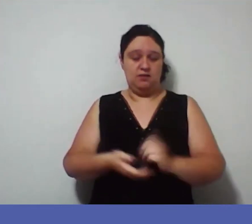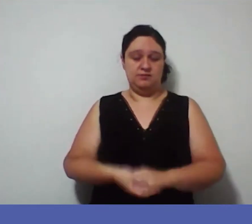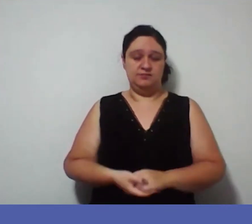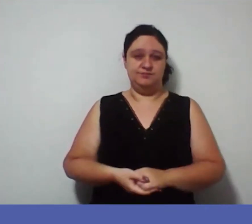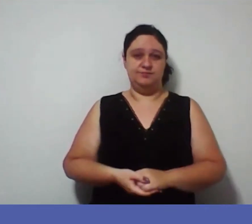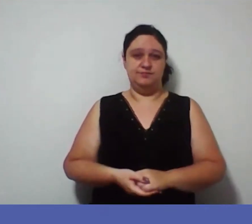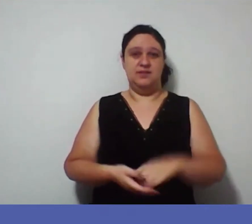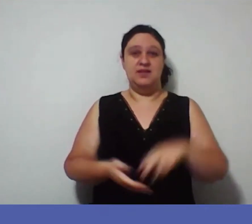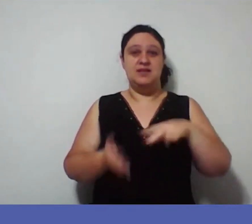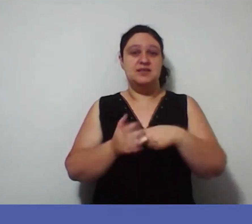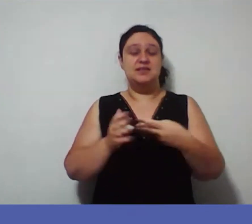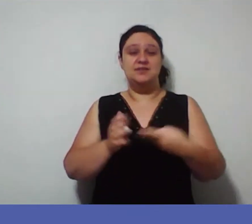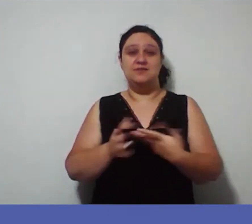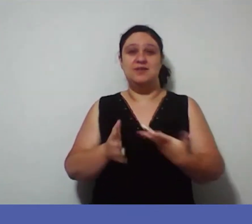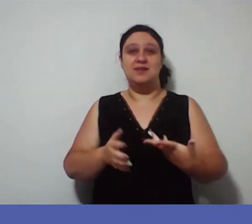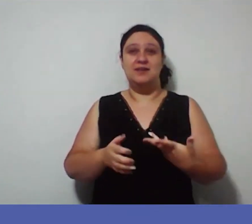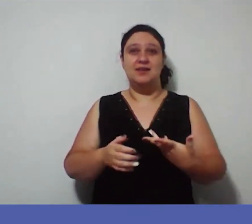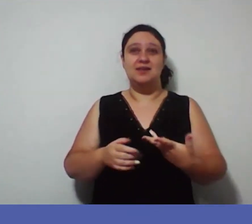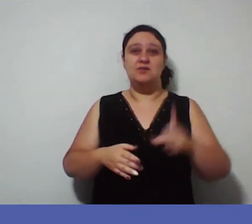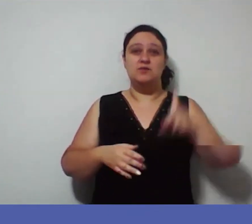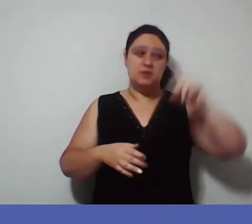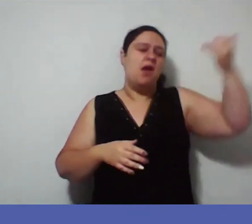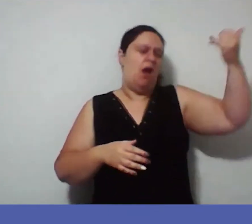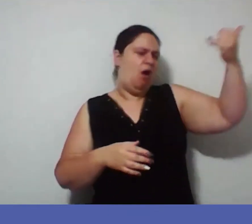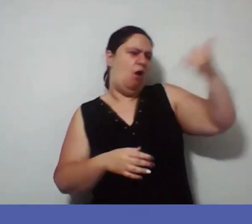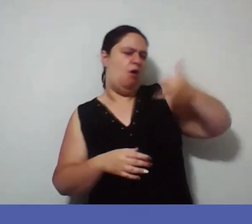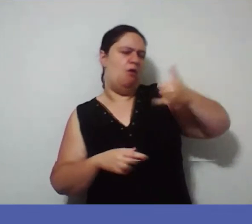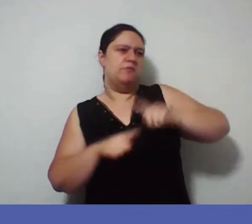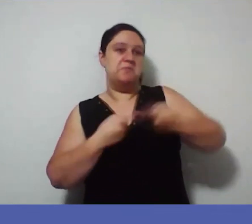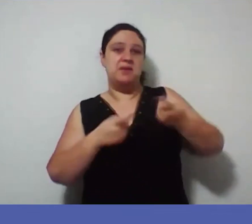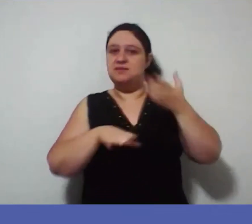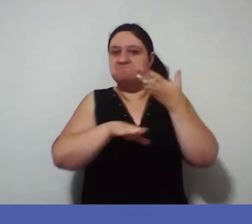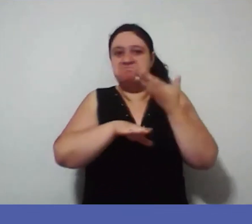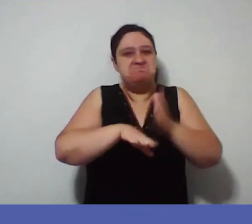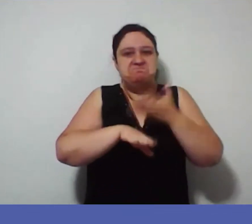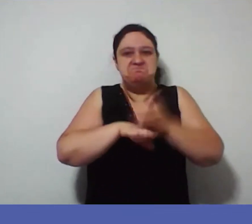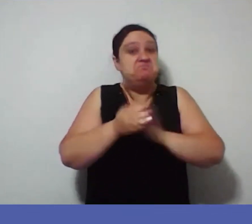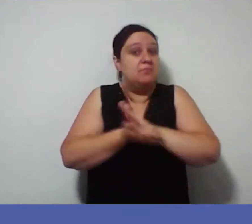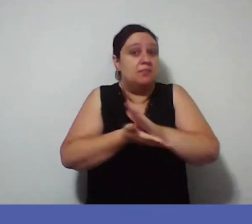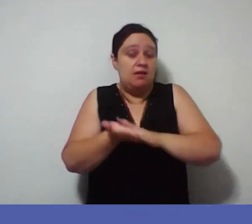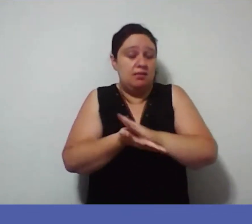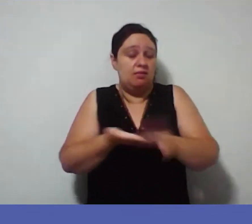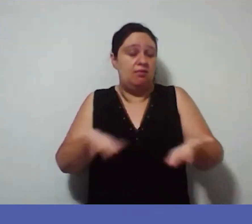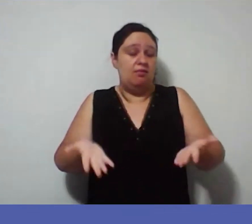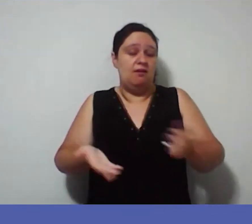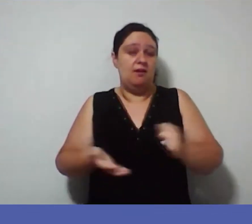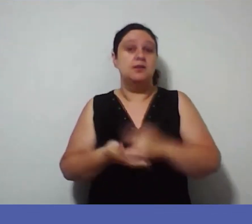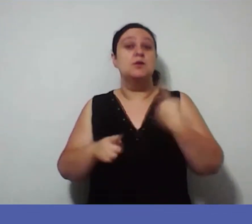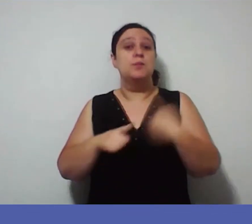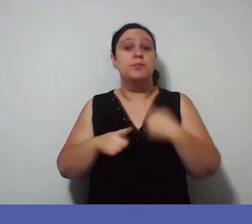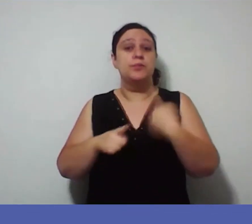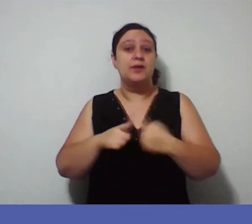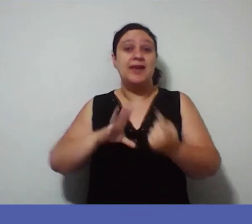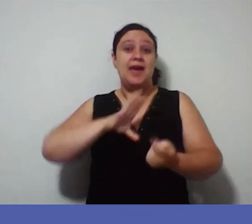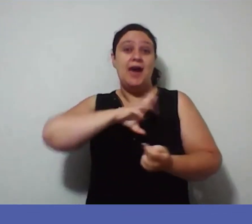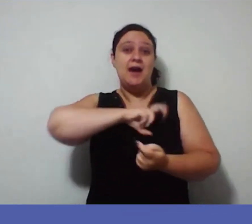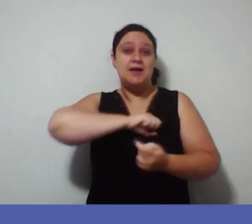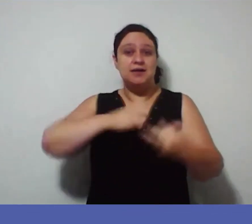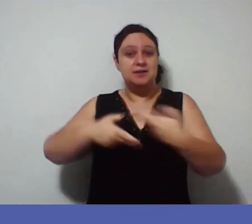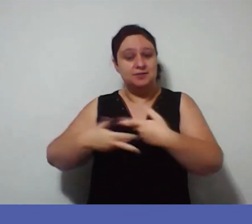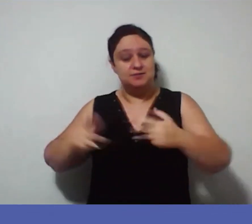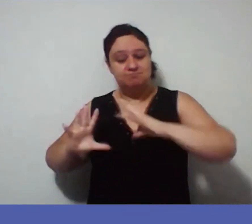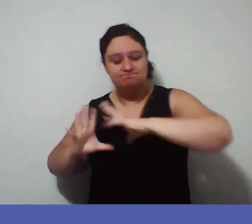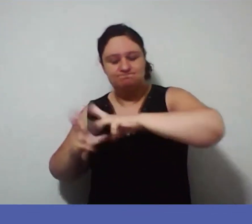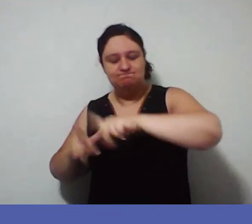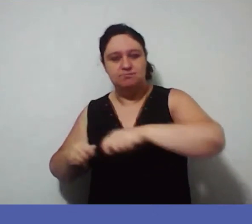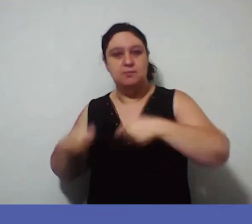consiga fazer de você um bom material de edificação? Por isso, irmãos, nós precisamos limpar os espinhos